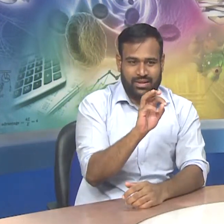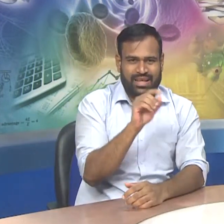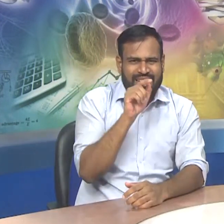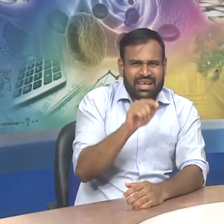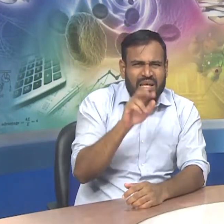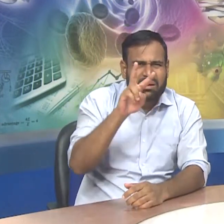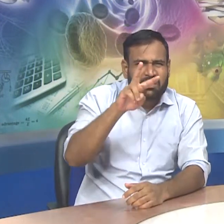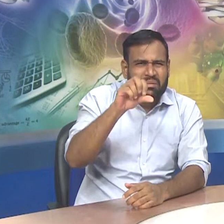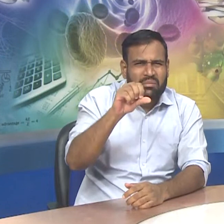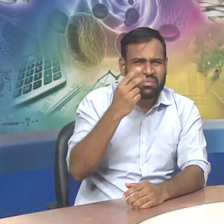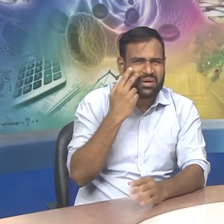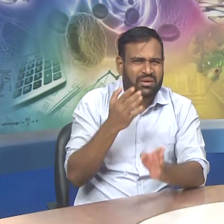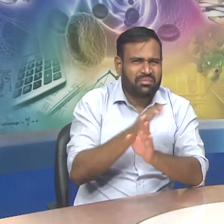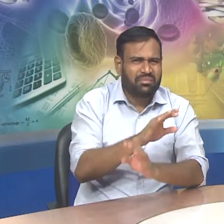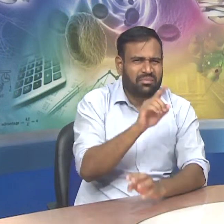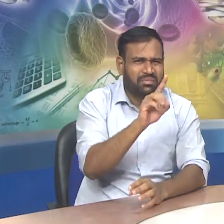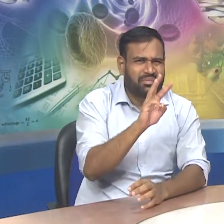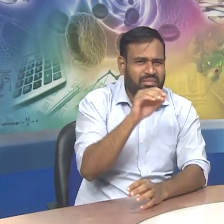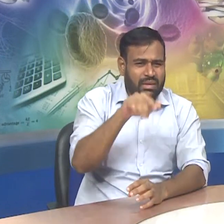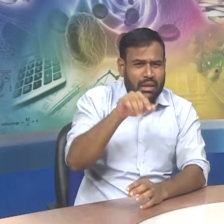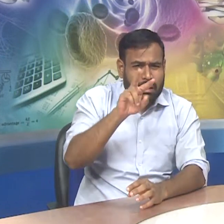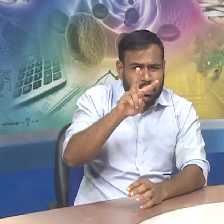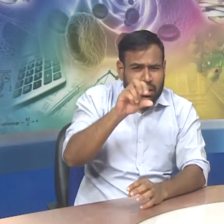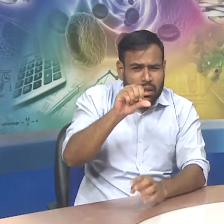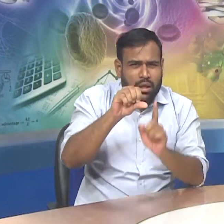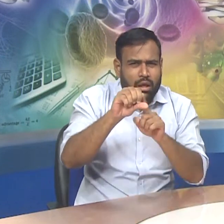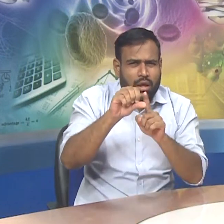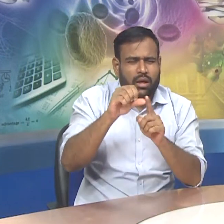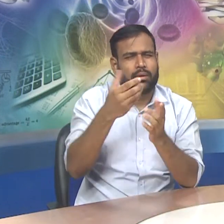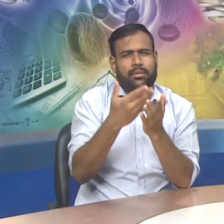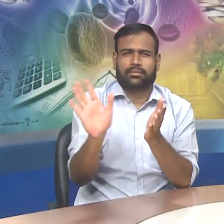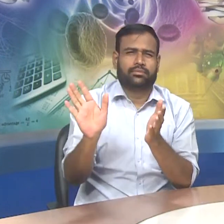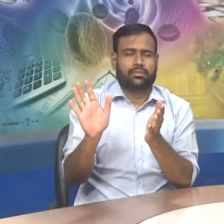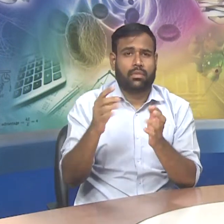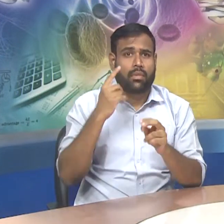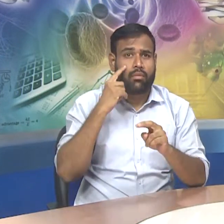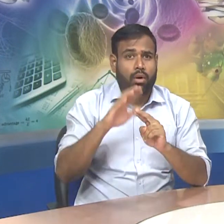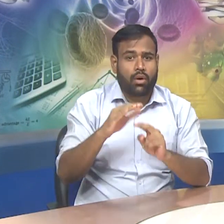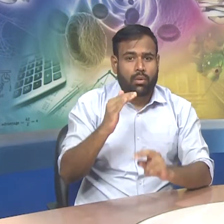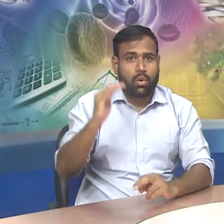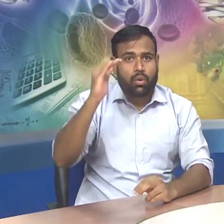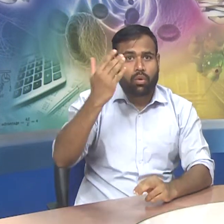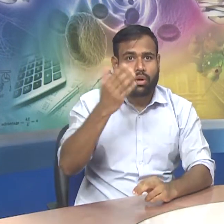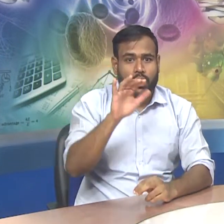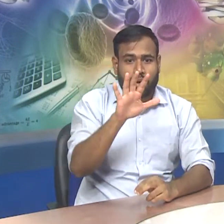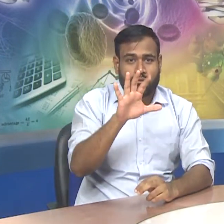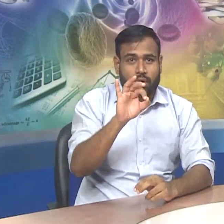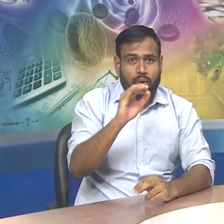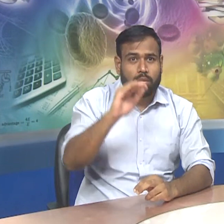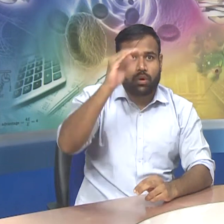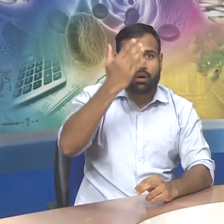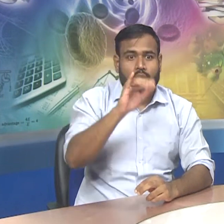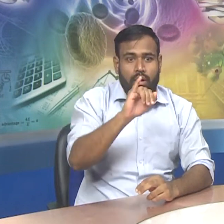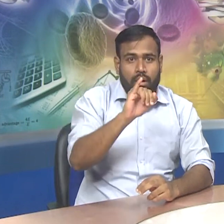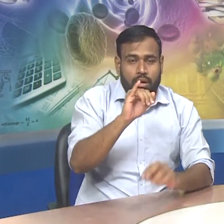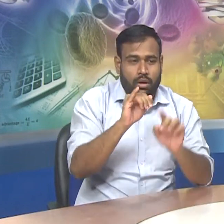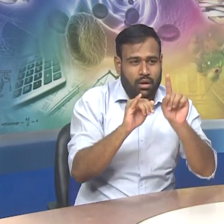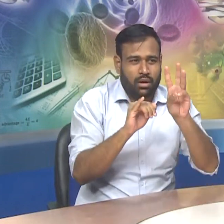So this 130, as the remainder is 0.29, is less than 50%, so that means it would be